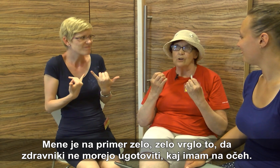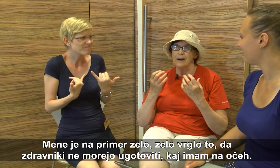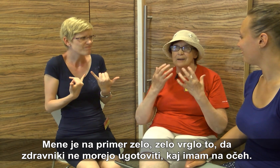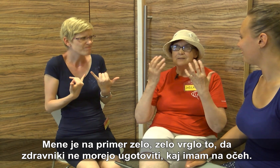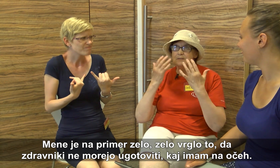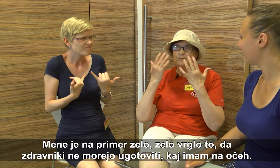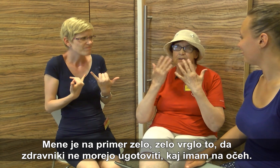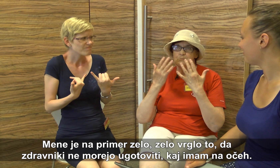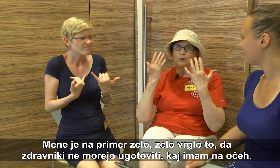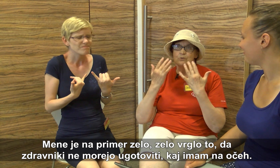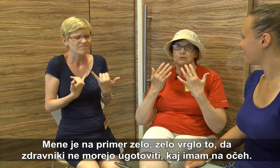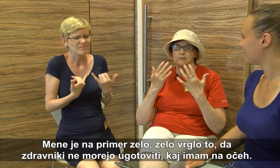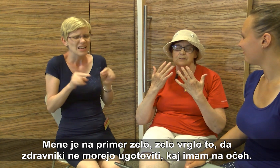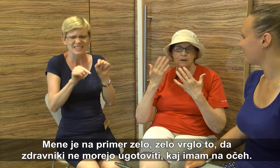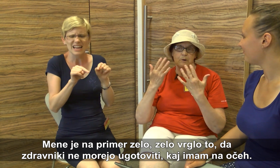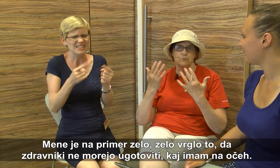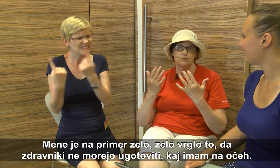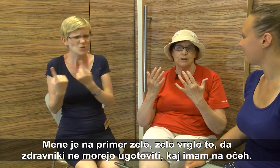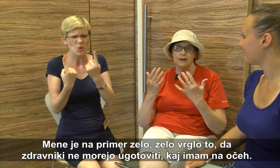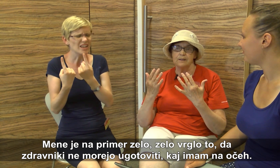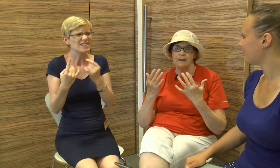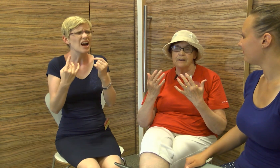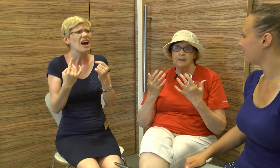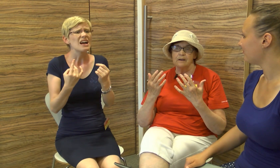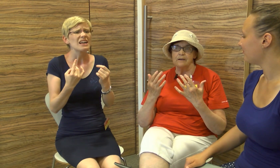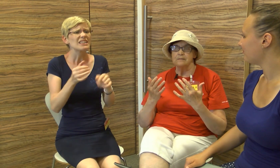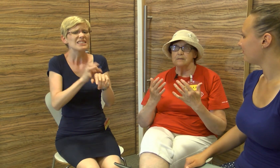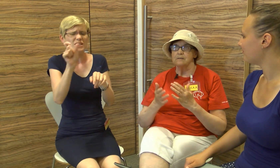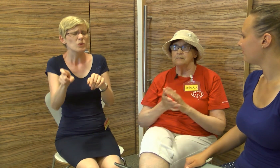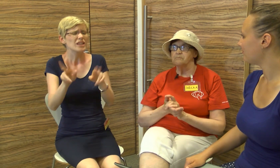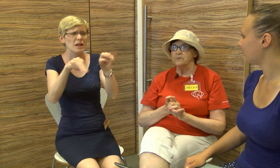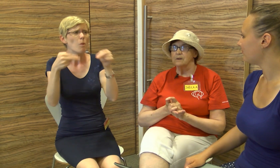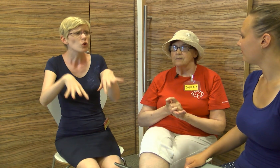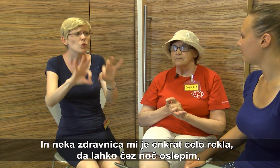vrglo tole, da zdravniki ne morejo ugotoviti, kam imam na očeh. Ne. In